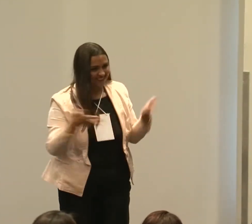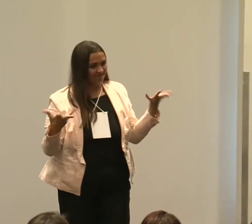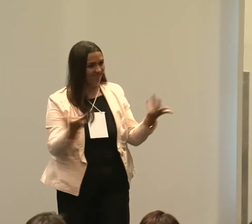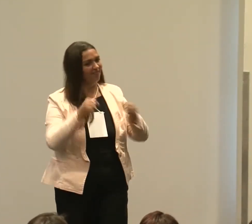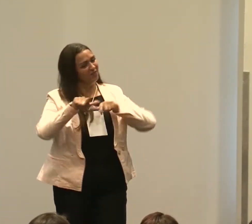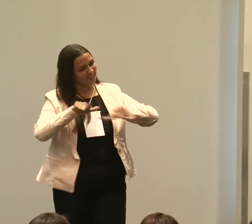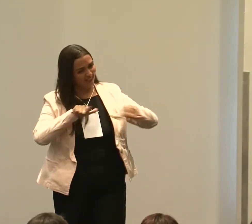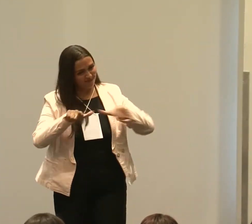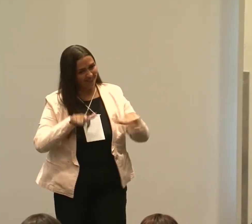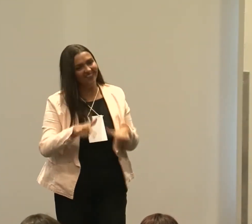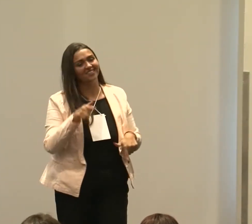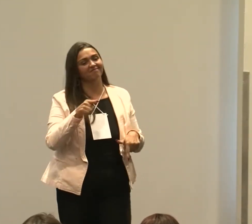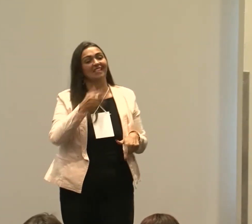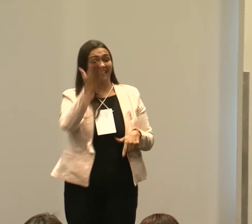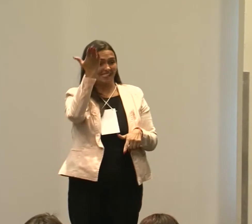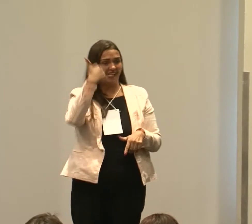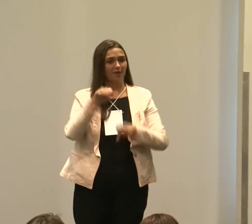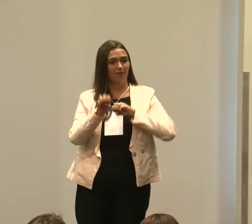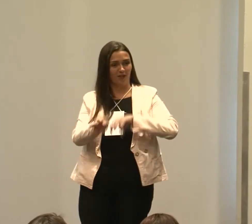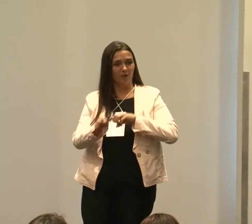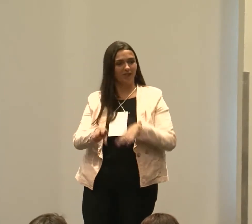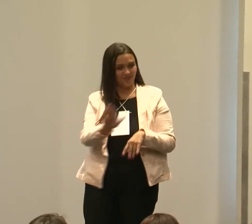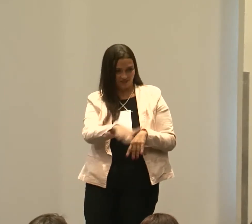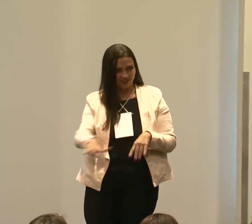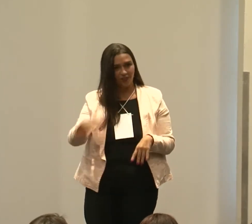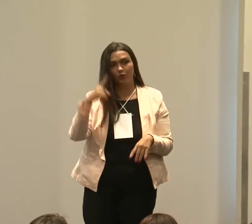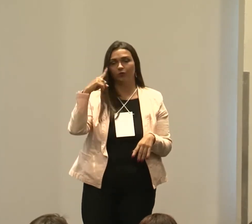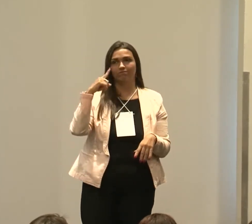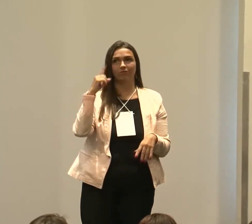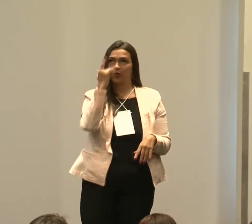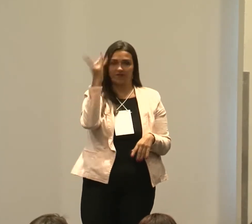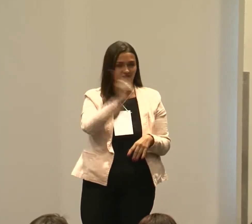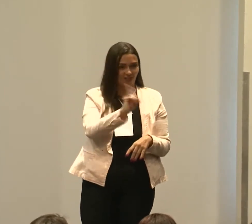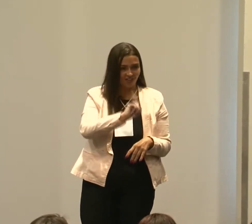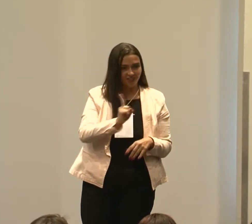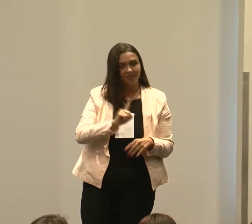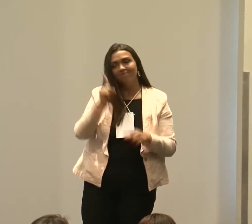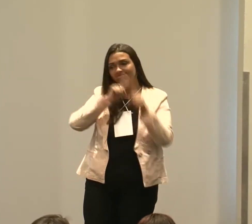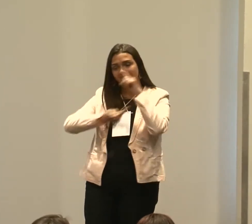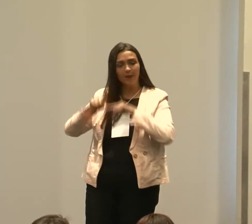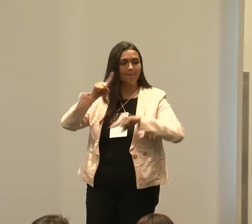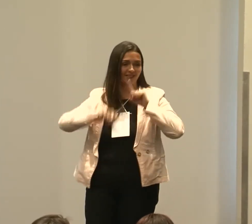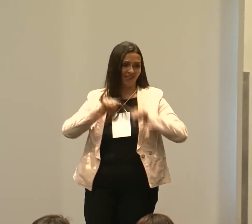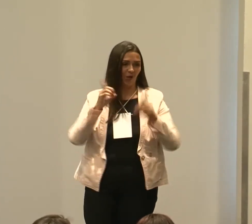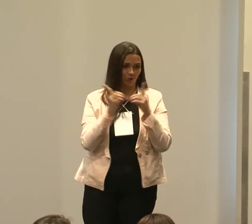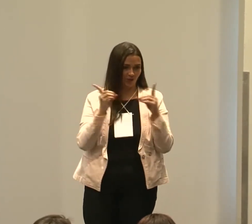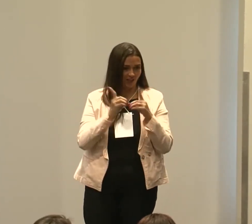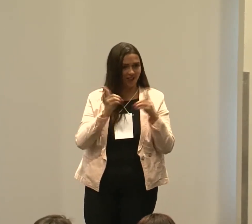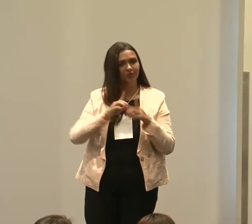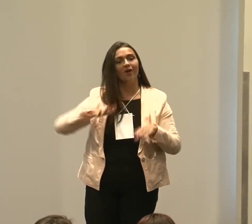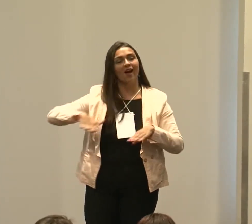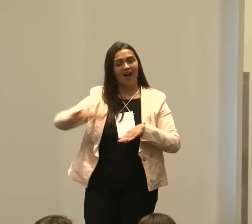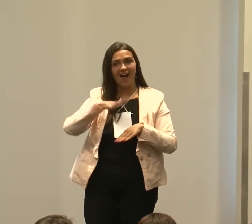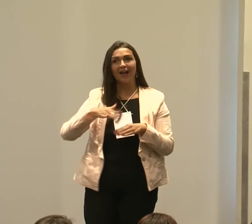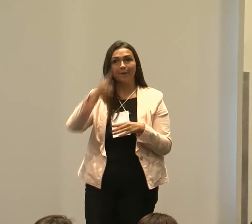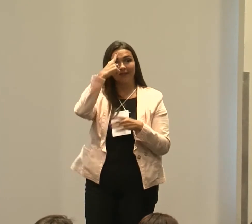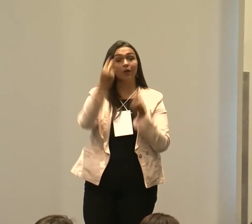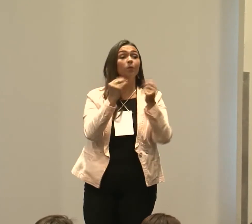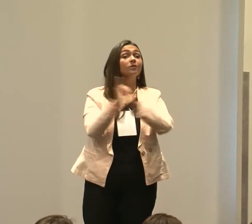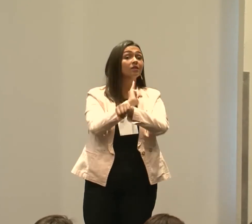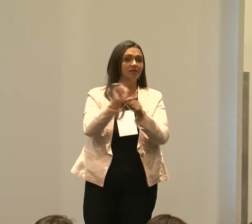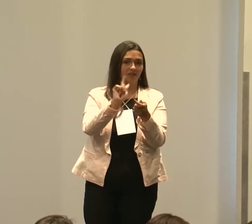Quero agradecer a Luciane Cruz, porque não é fácil, né? Porque realmente